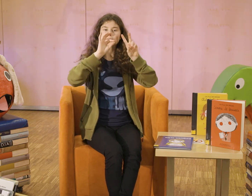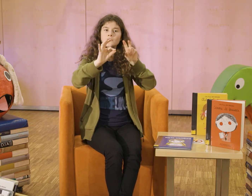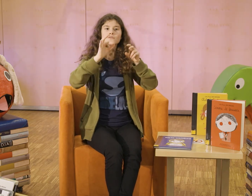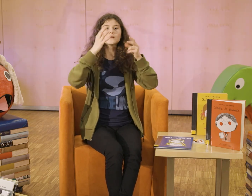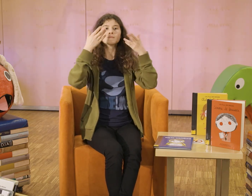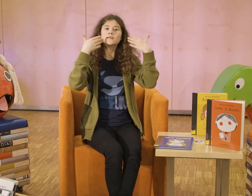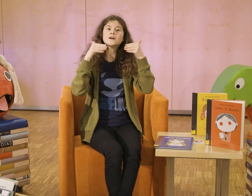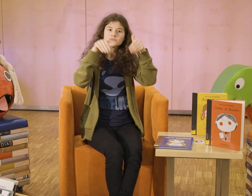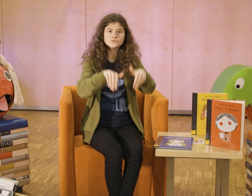klimaschutz